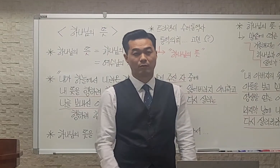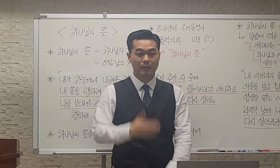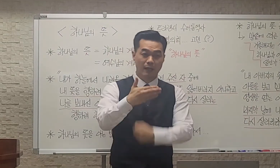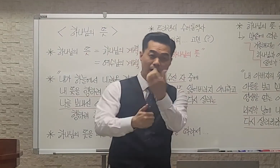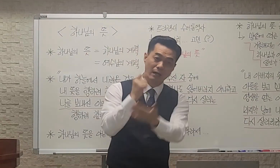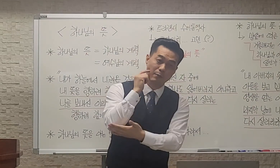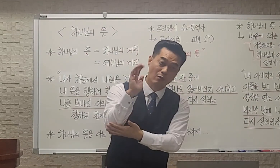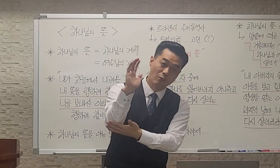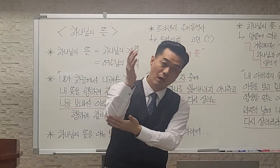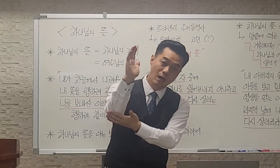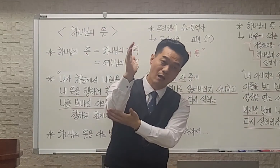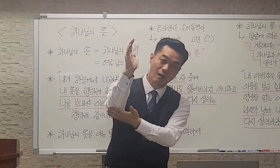하나님의 영광